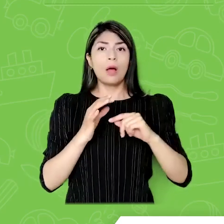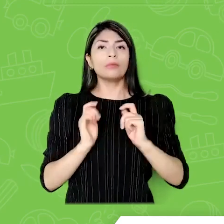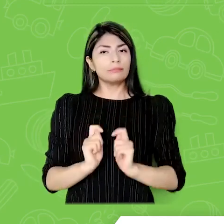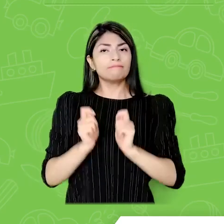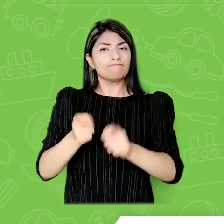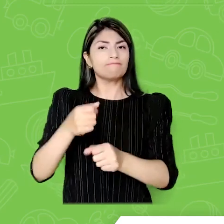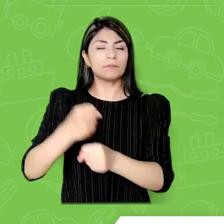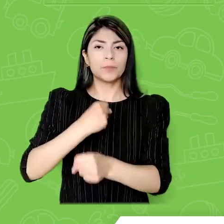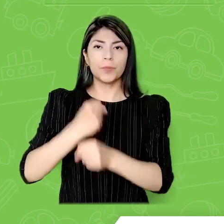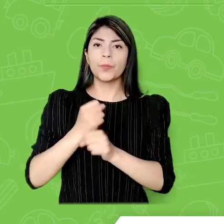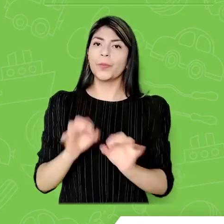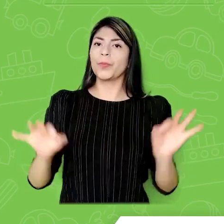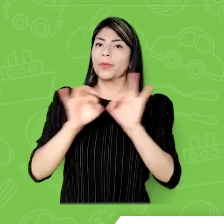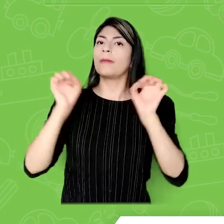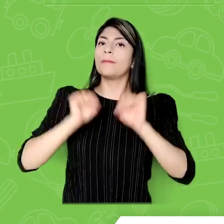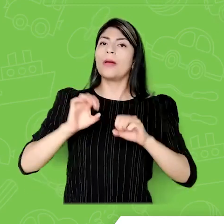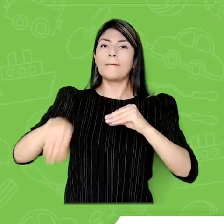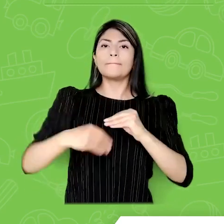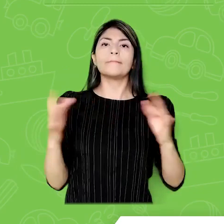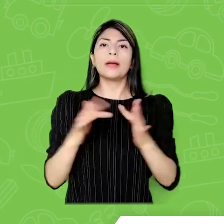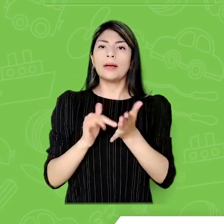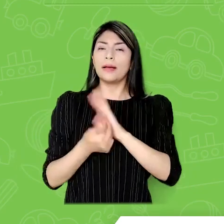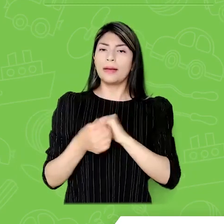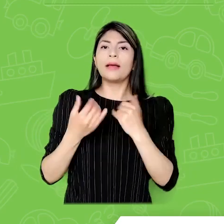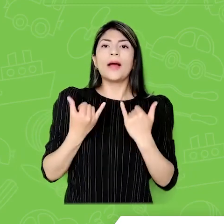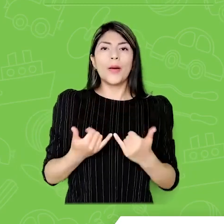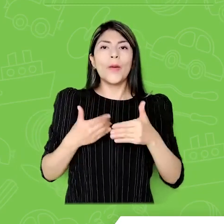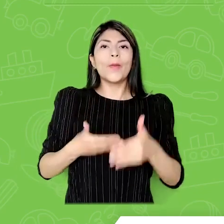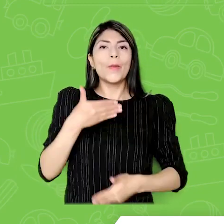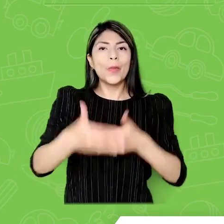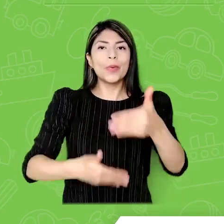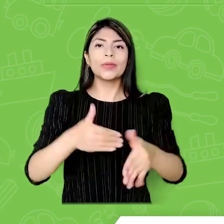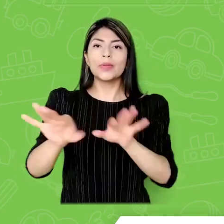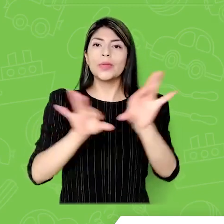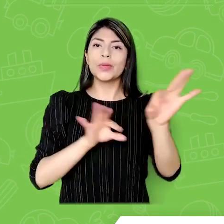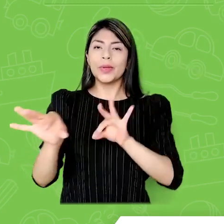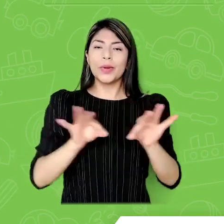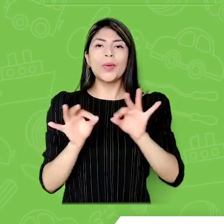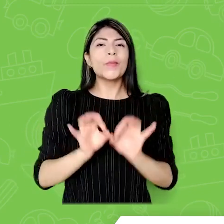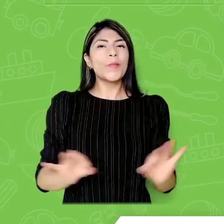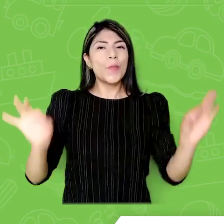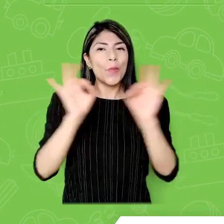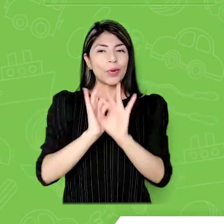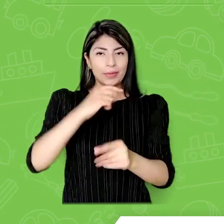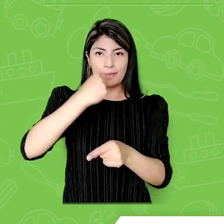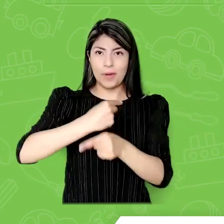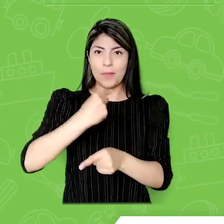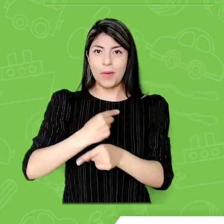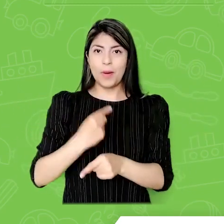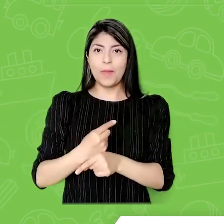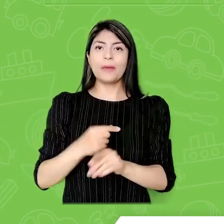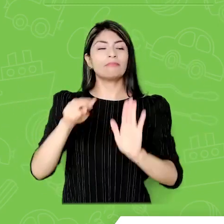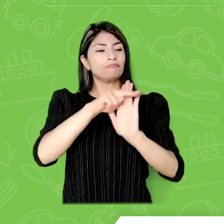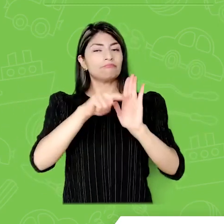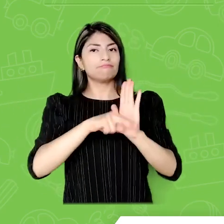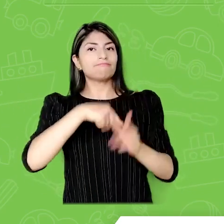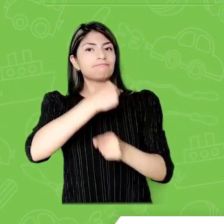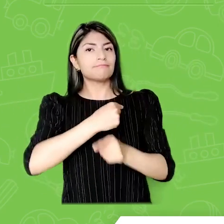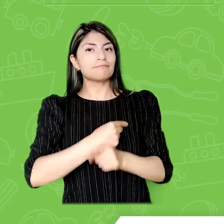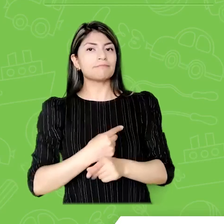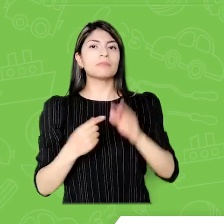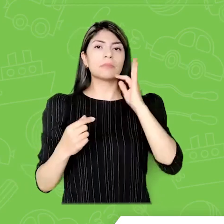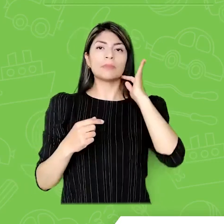de selección verificar el cumplimiento de estos requisitos en los términos aquí señalados. Ahora bien, según